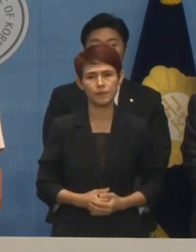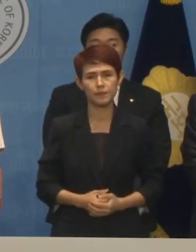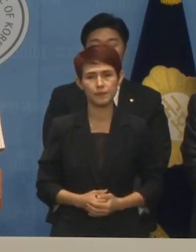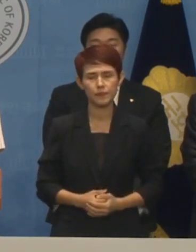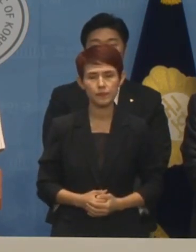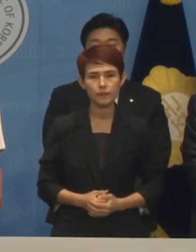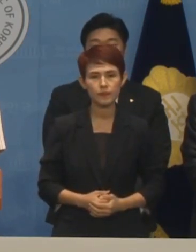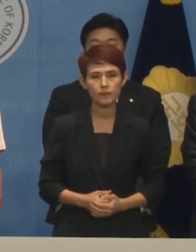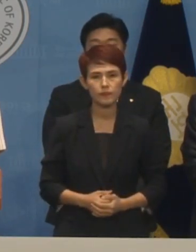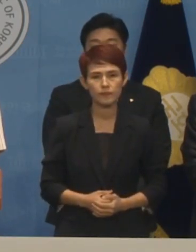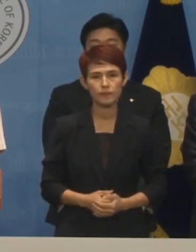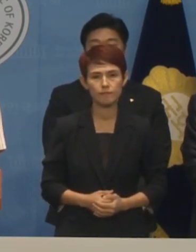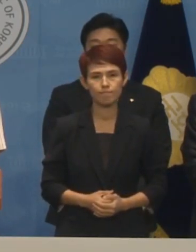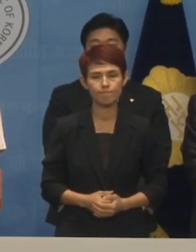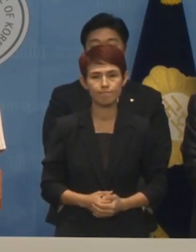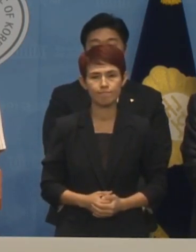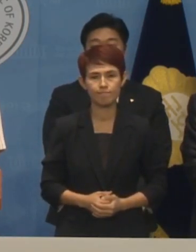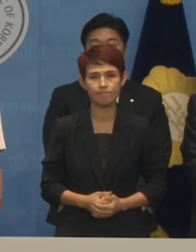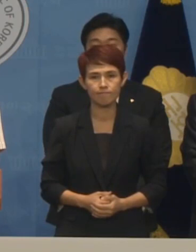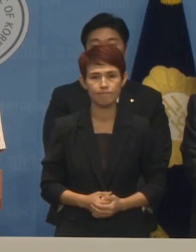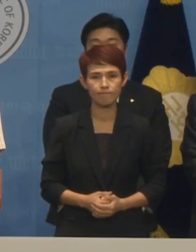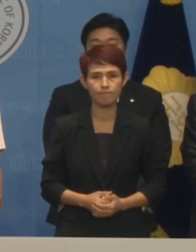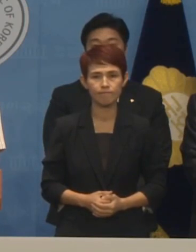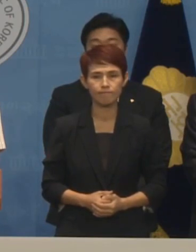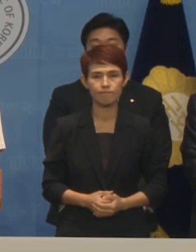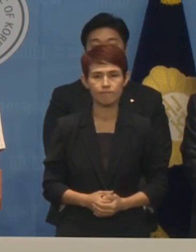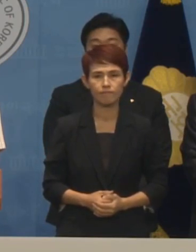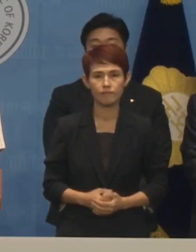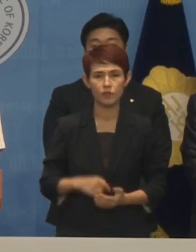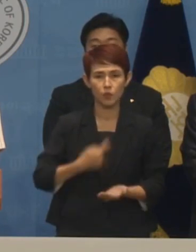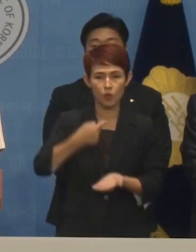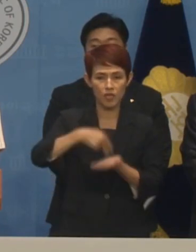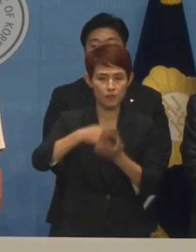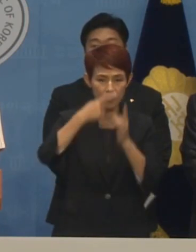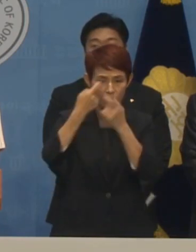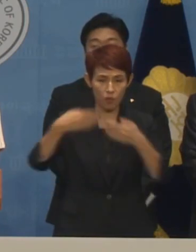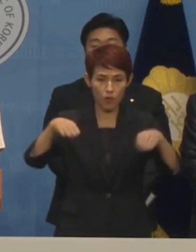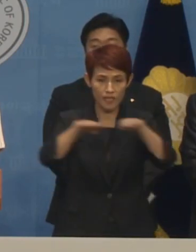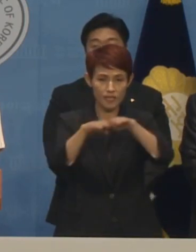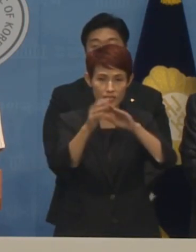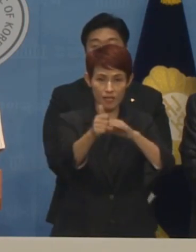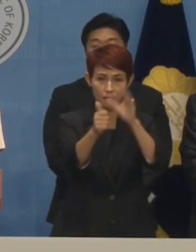알려진 대로 신임 독립기념관장이